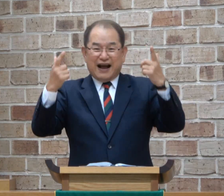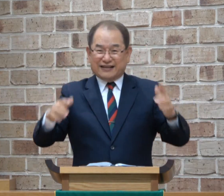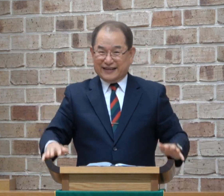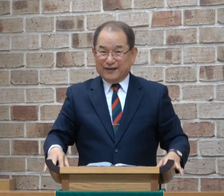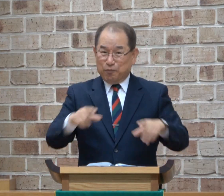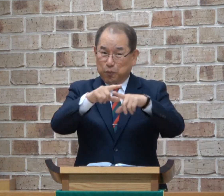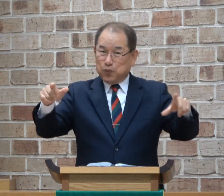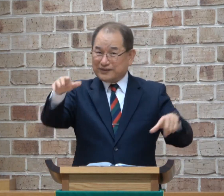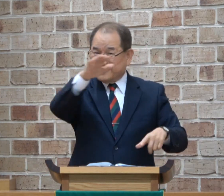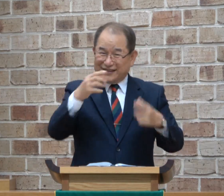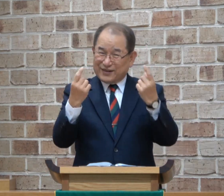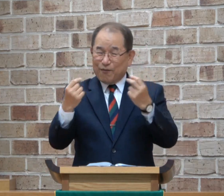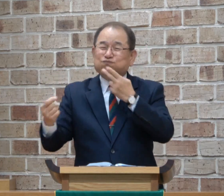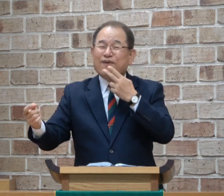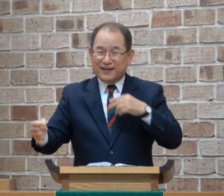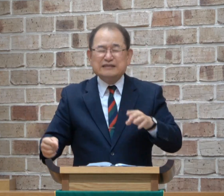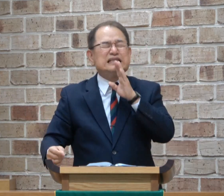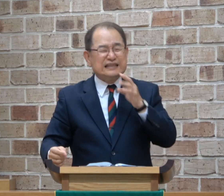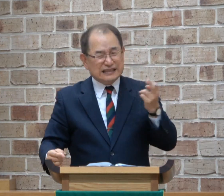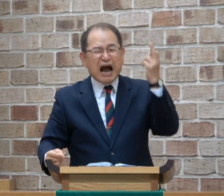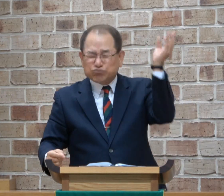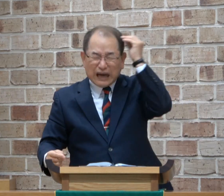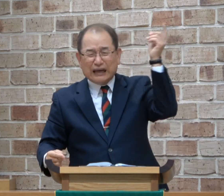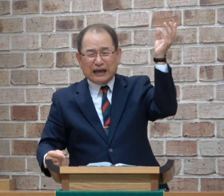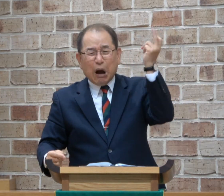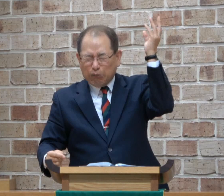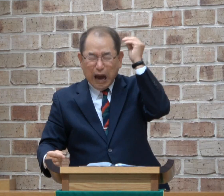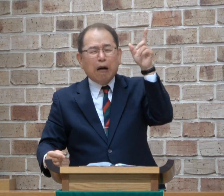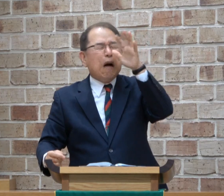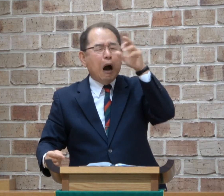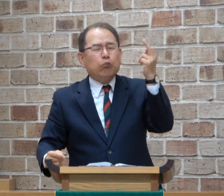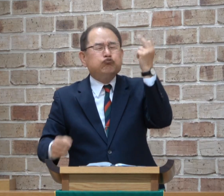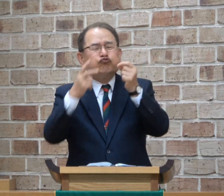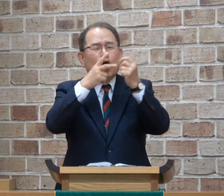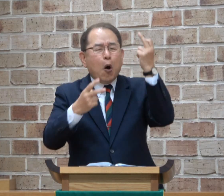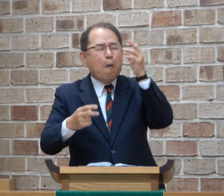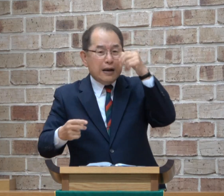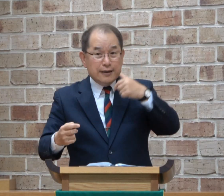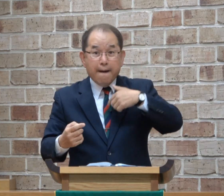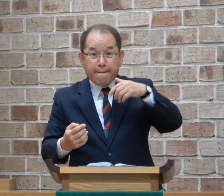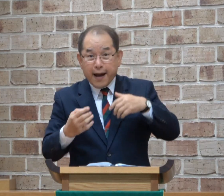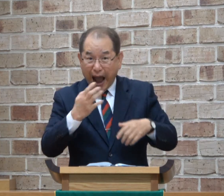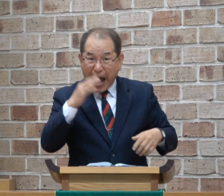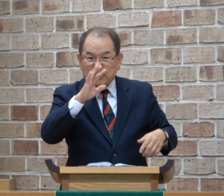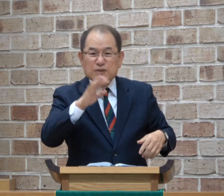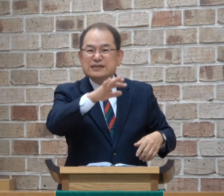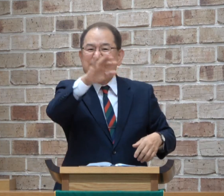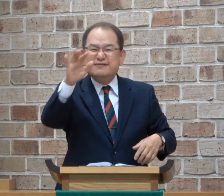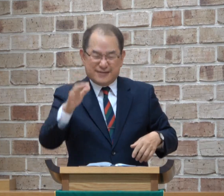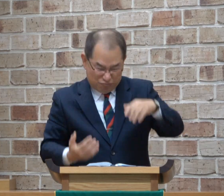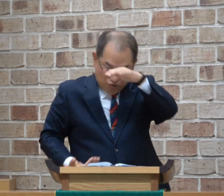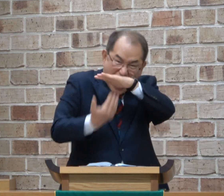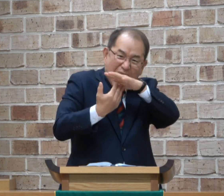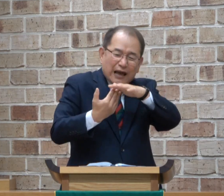형들이 잘못해서가 아니라 어떤 환자들이 찾아가느냐에 따라서 자기 이름이 더 알려지게